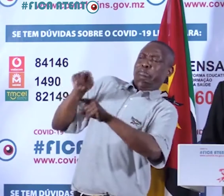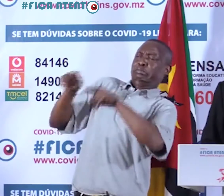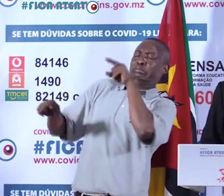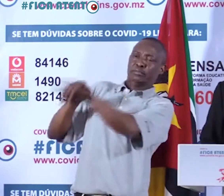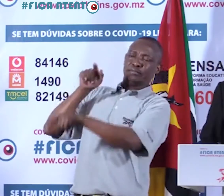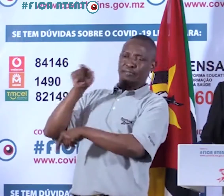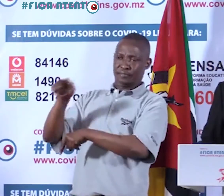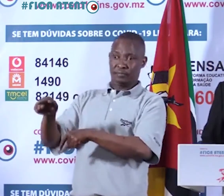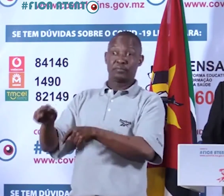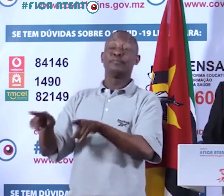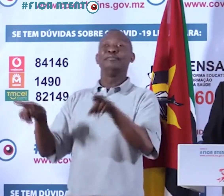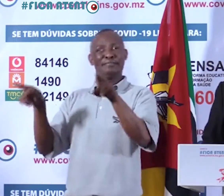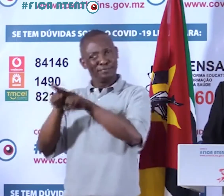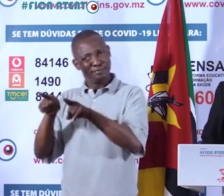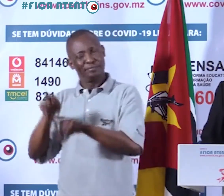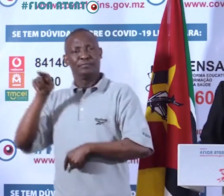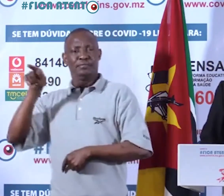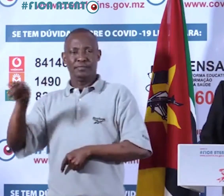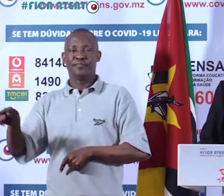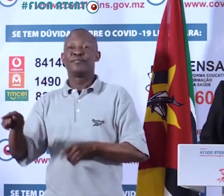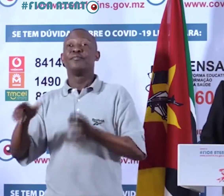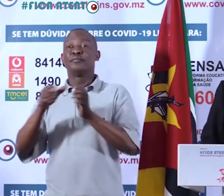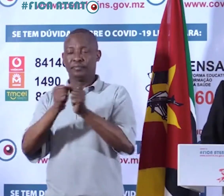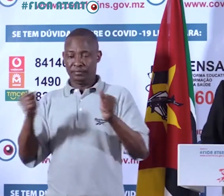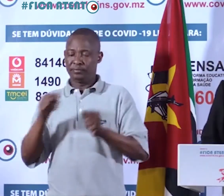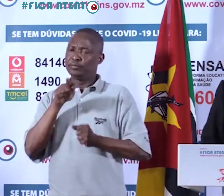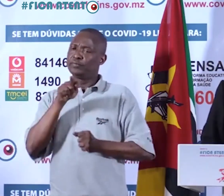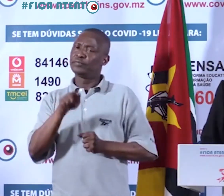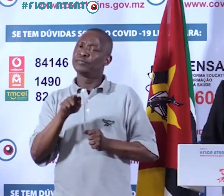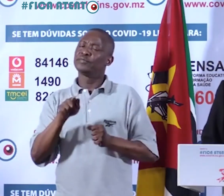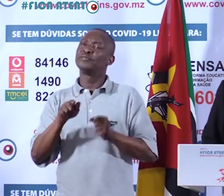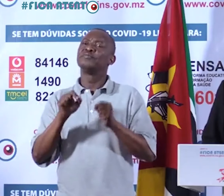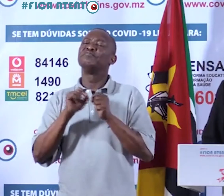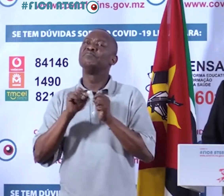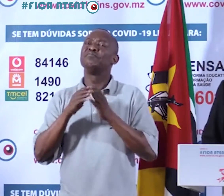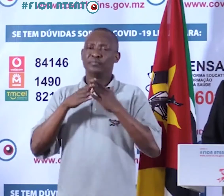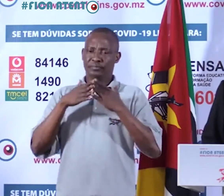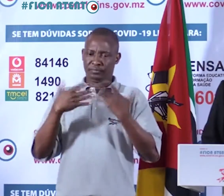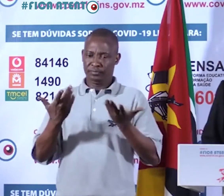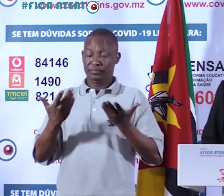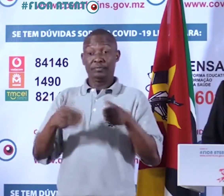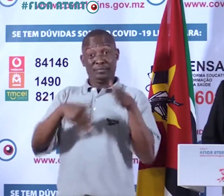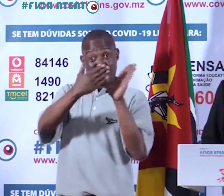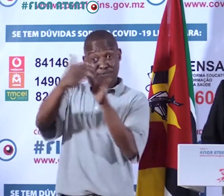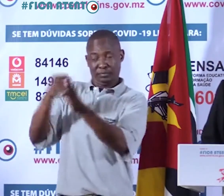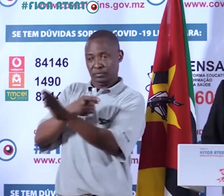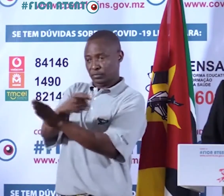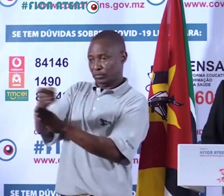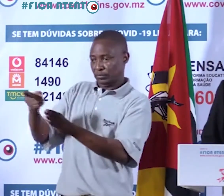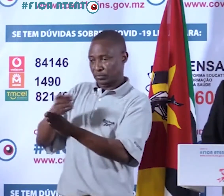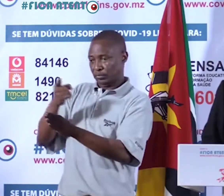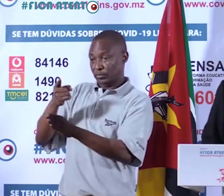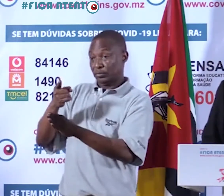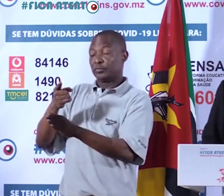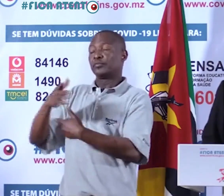e discriminação, muitas vezes interferindo com a prestação e seguimento, com a prestação